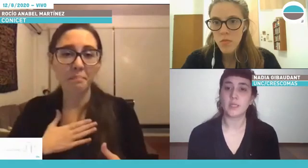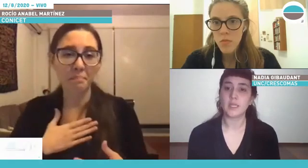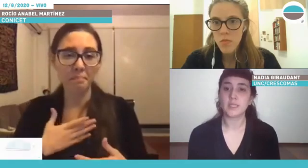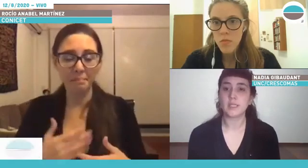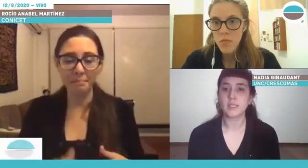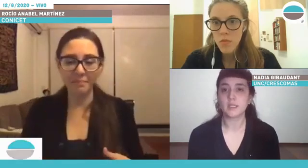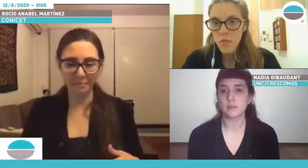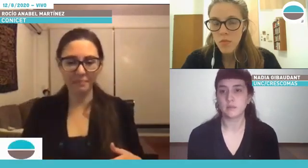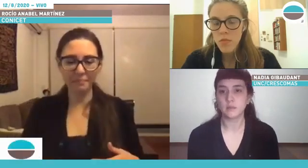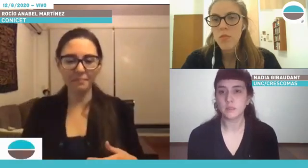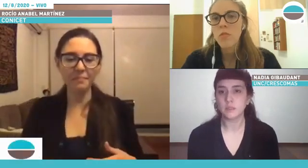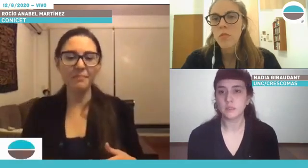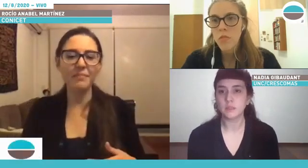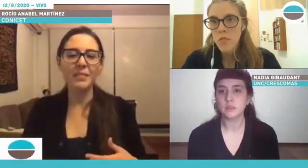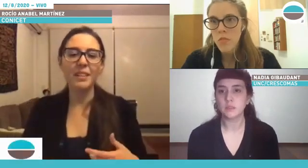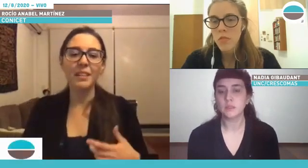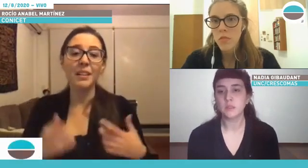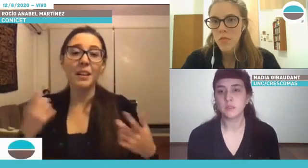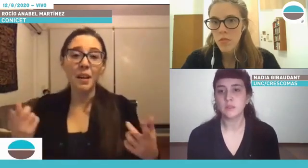con mi tesis,